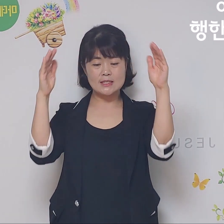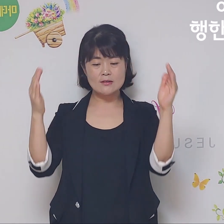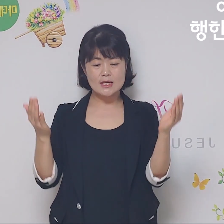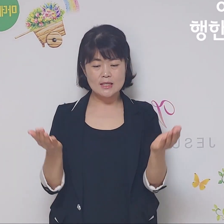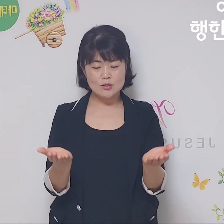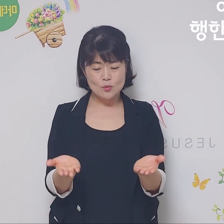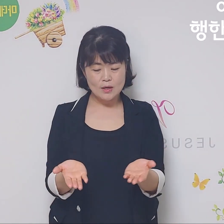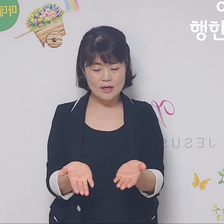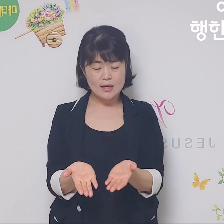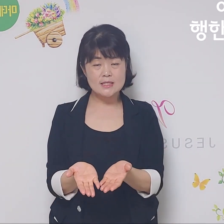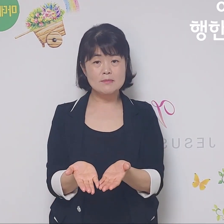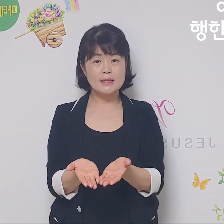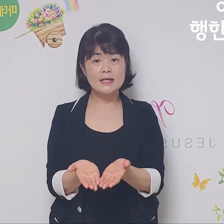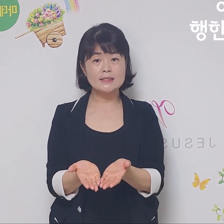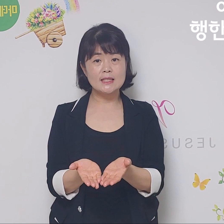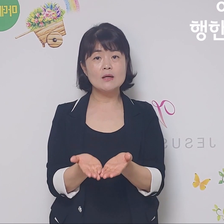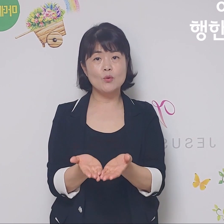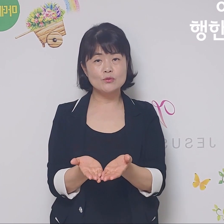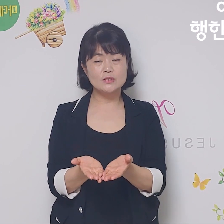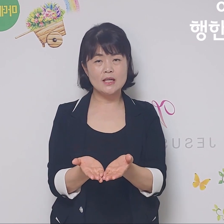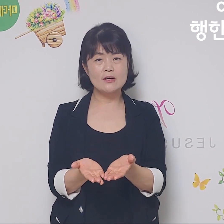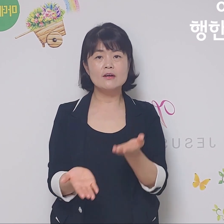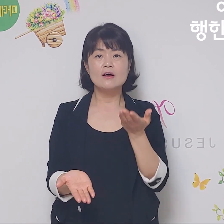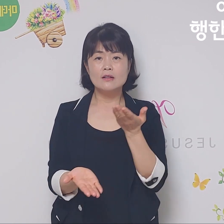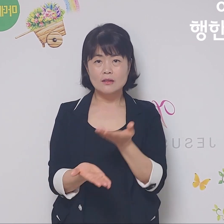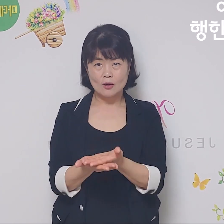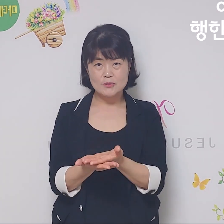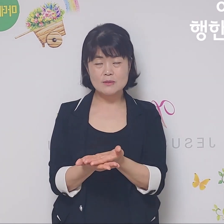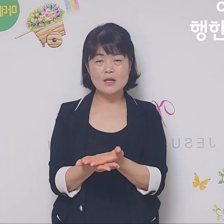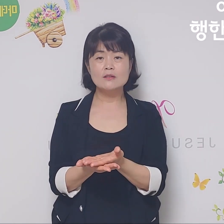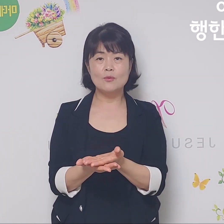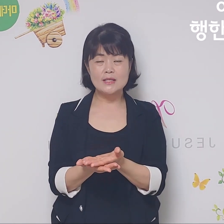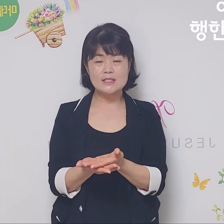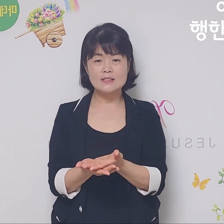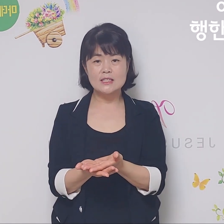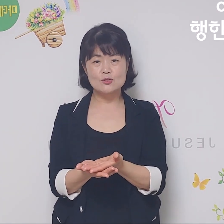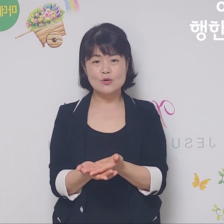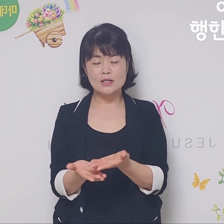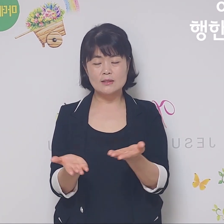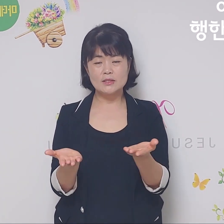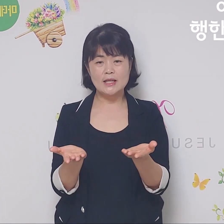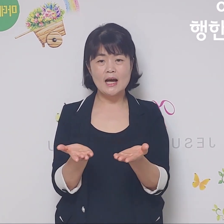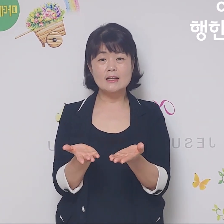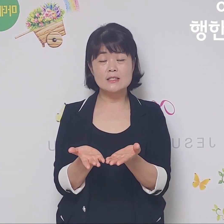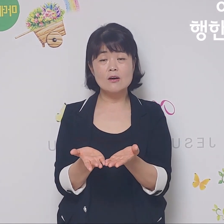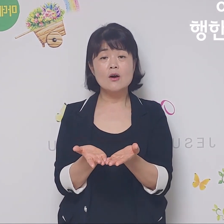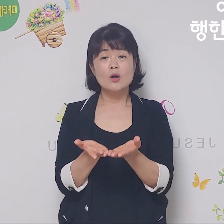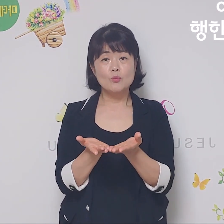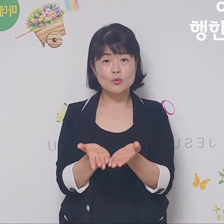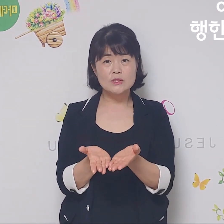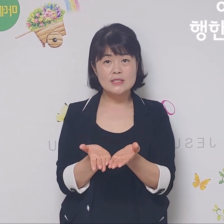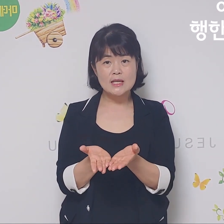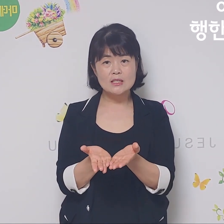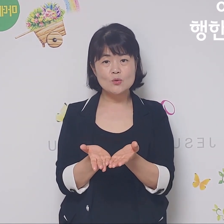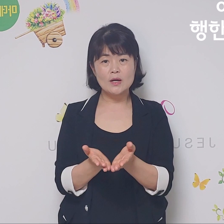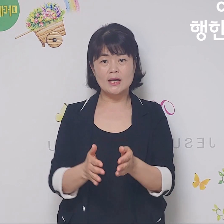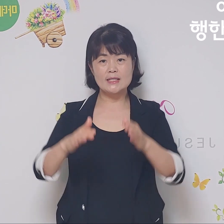시작해서 새끼손가락까지 만나는 게 모든이에요. 겹치면 완전이라는 수화가 됩니다. 그래서 모든은